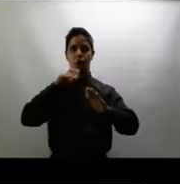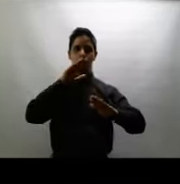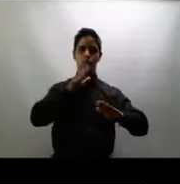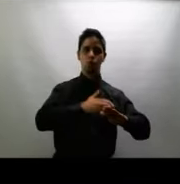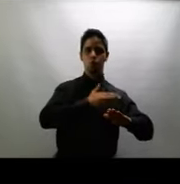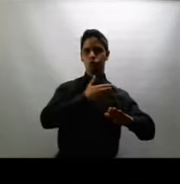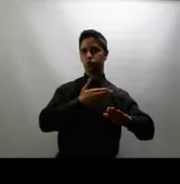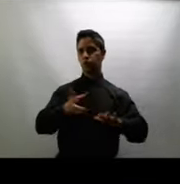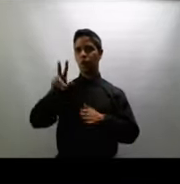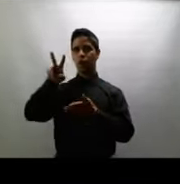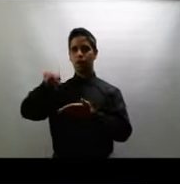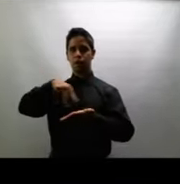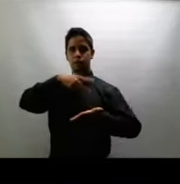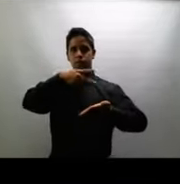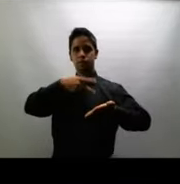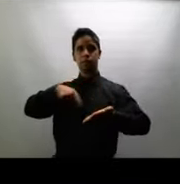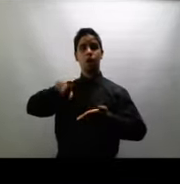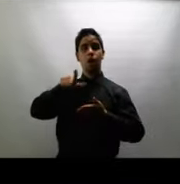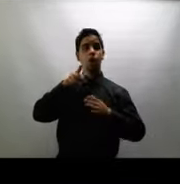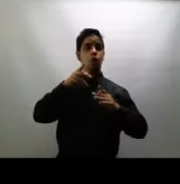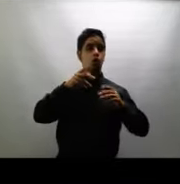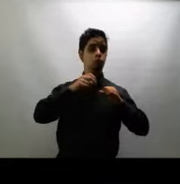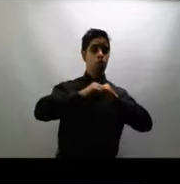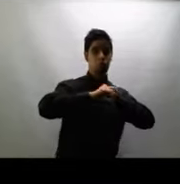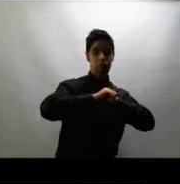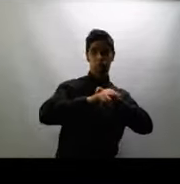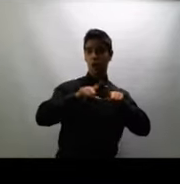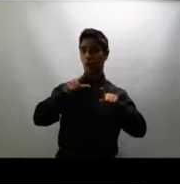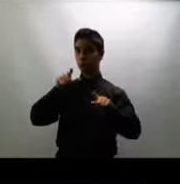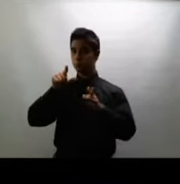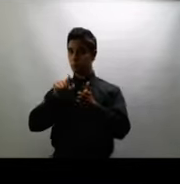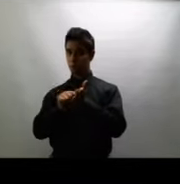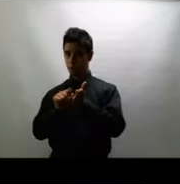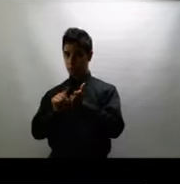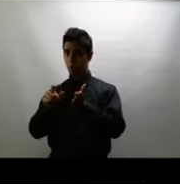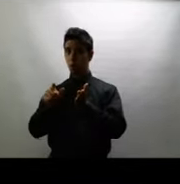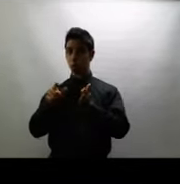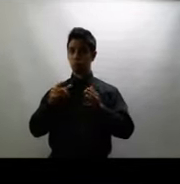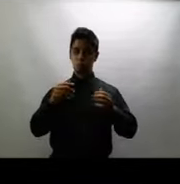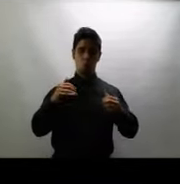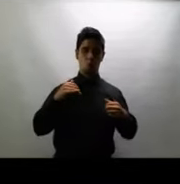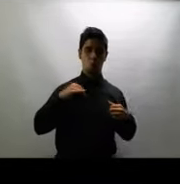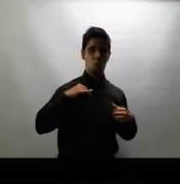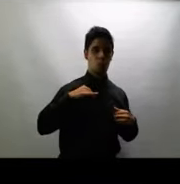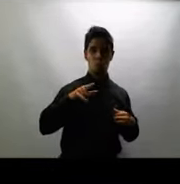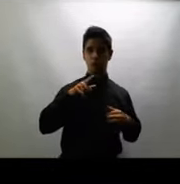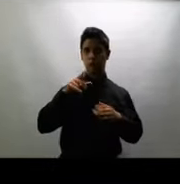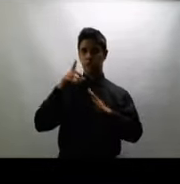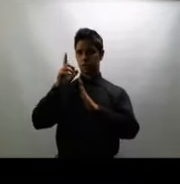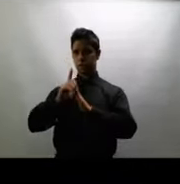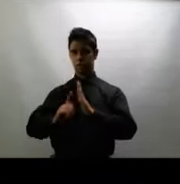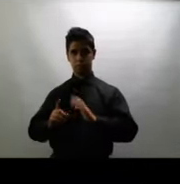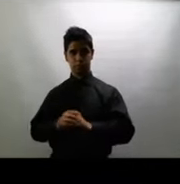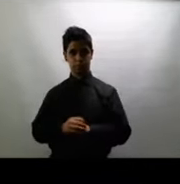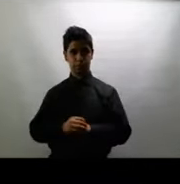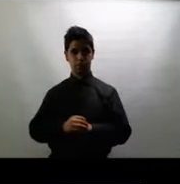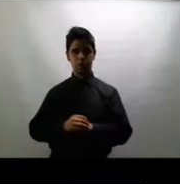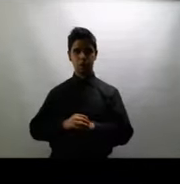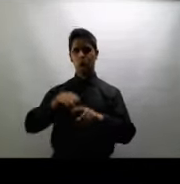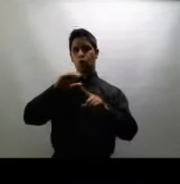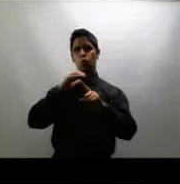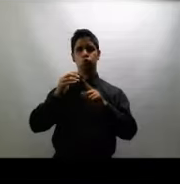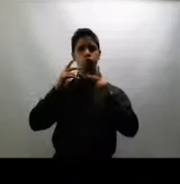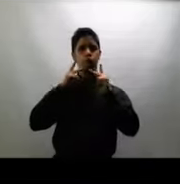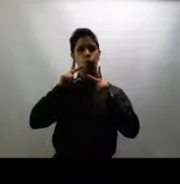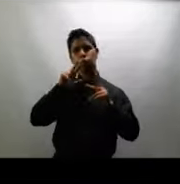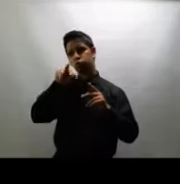música, danza, publicidad, periodismo, moda y diseño. Apoya a la Fundación